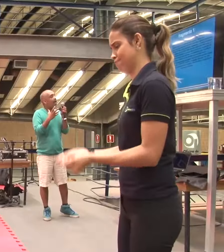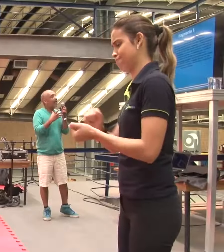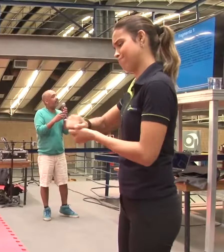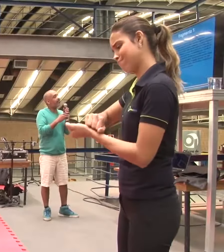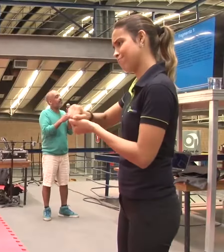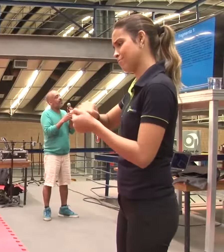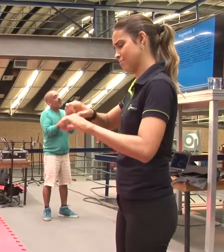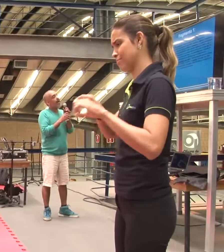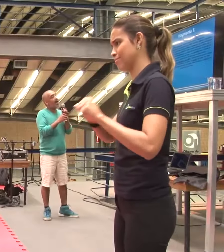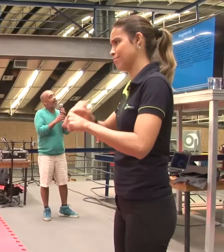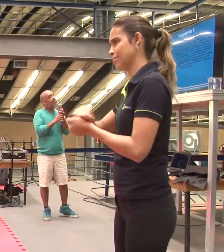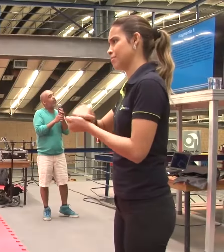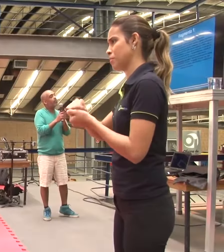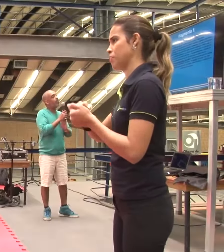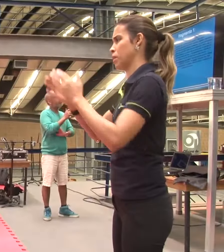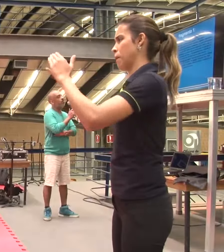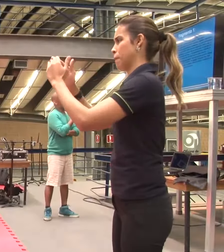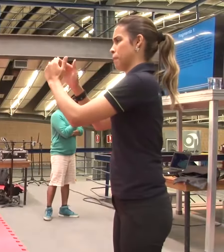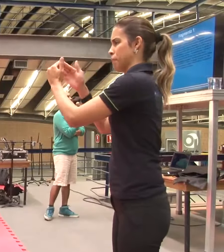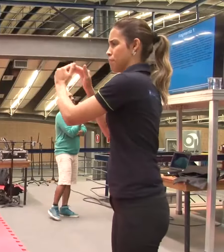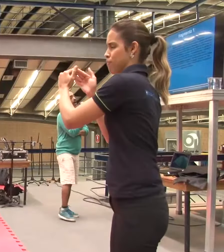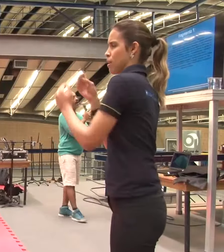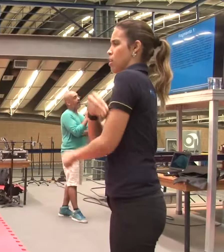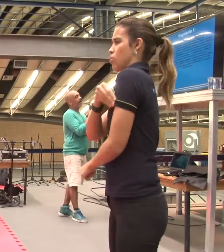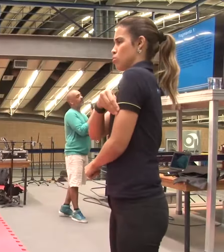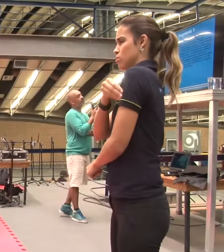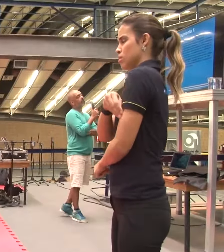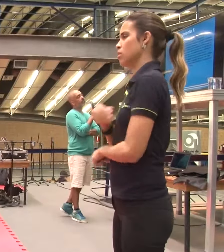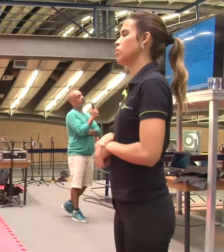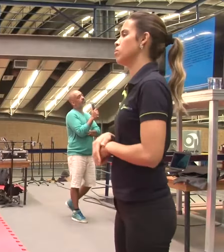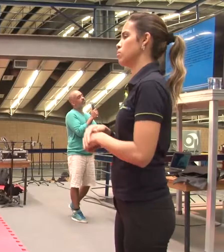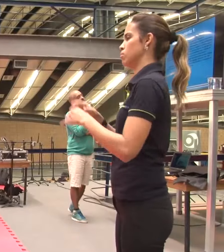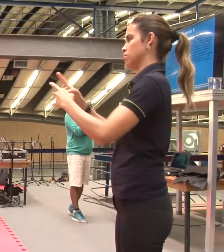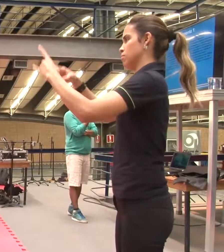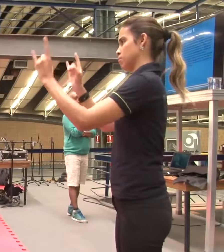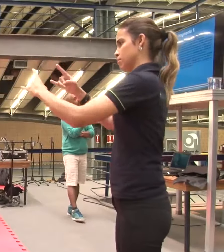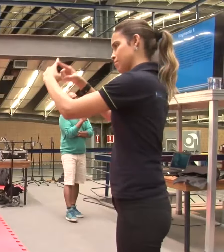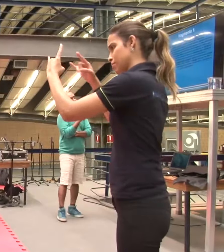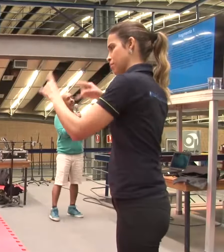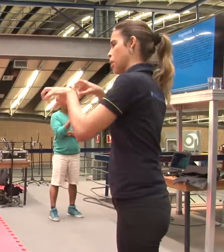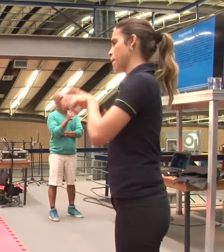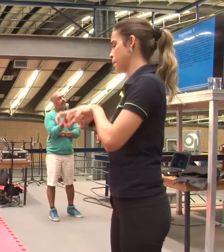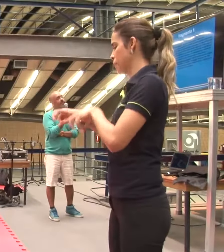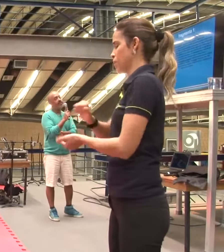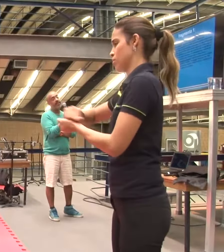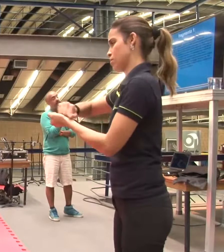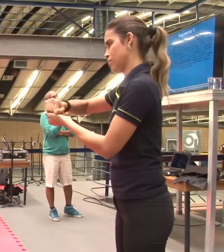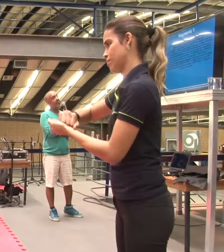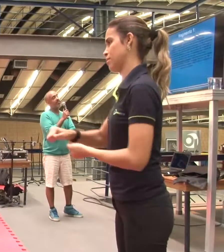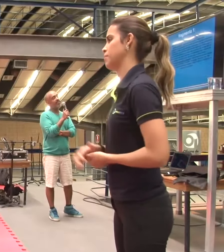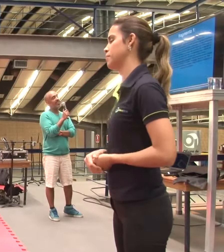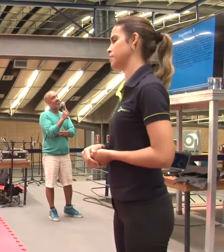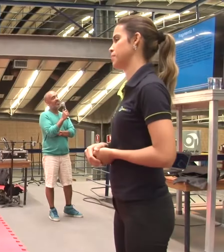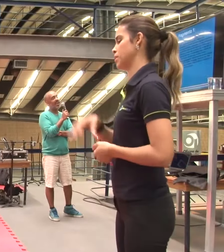das claras barracas de algodão cru, armadas sobre os destroços bancos de lavar,